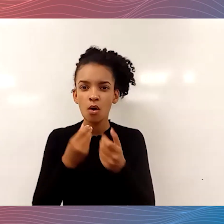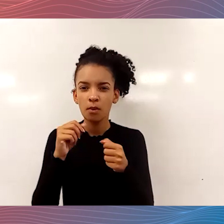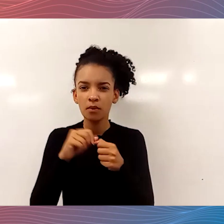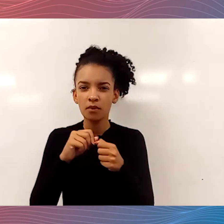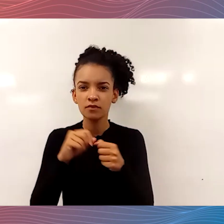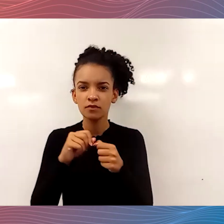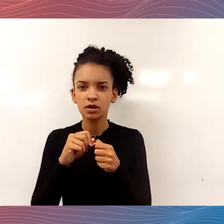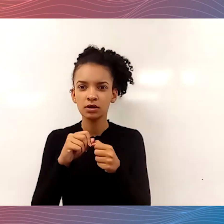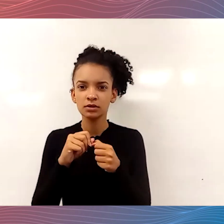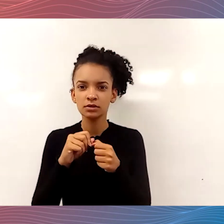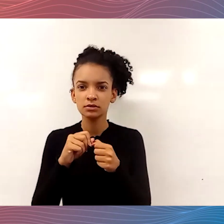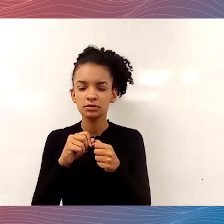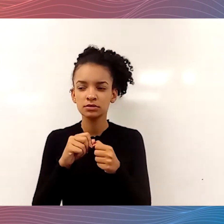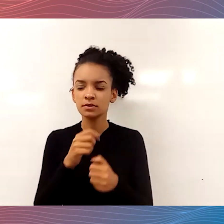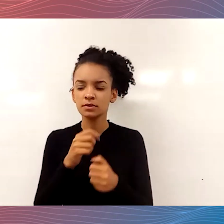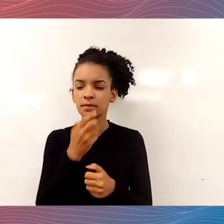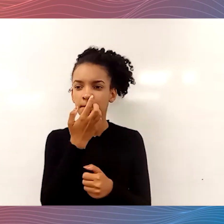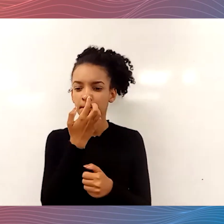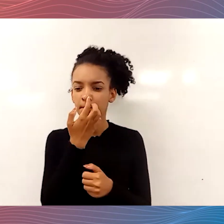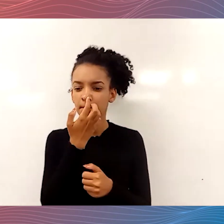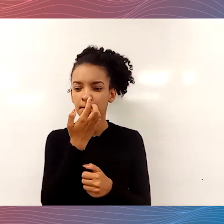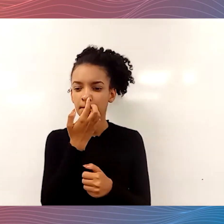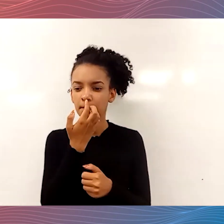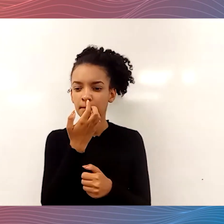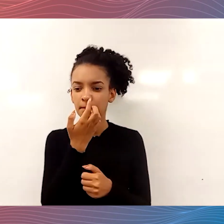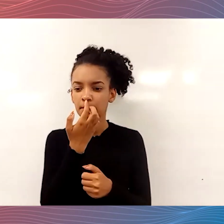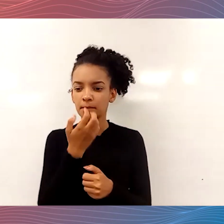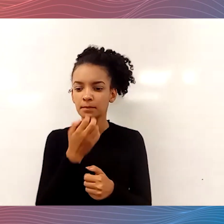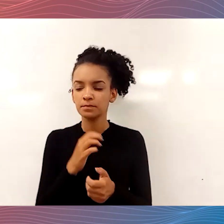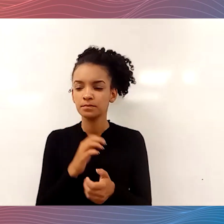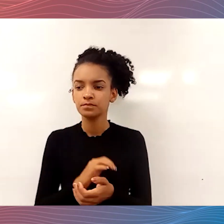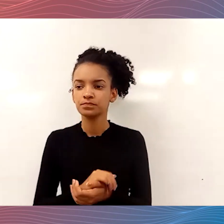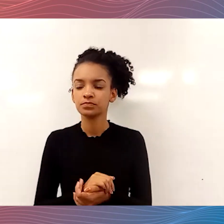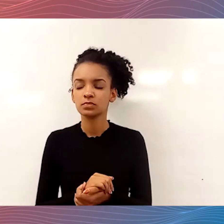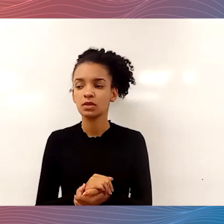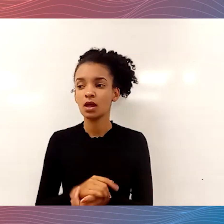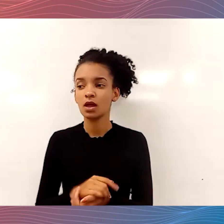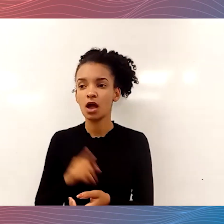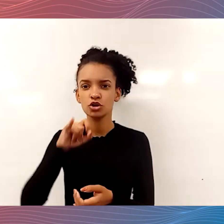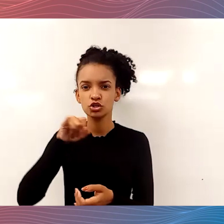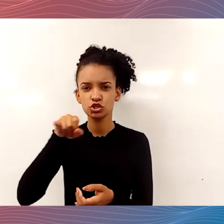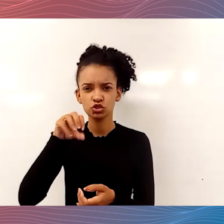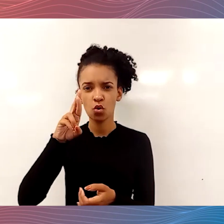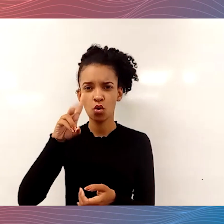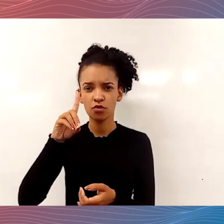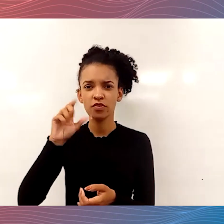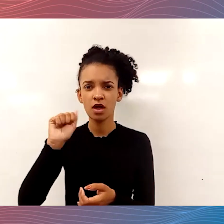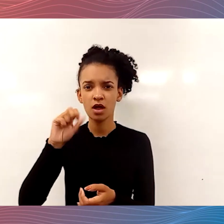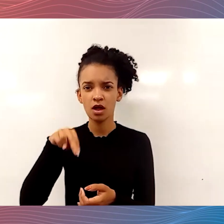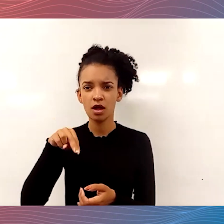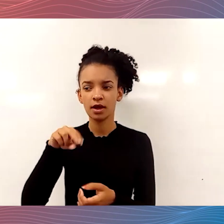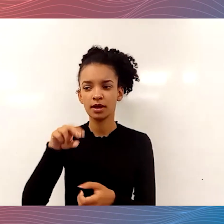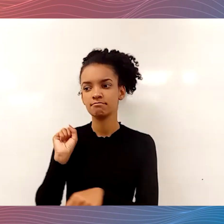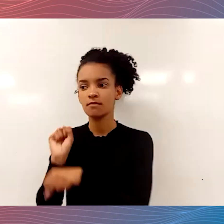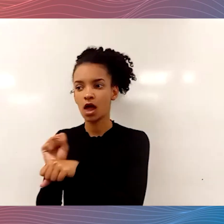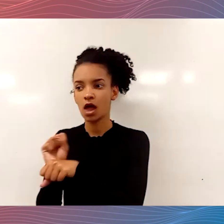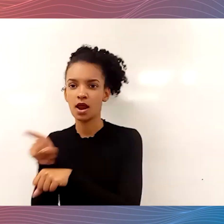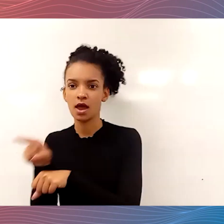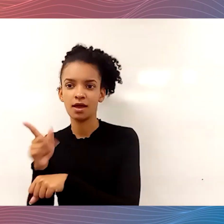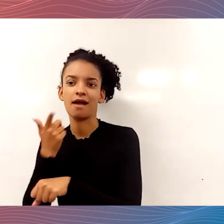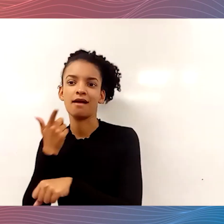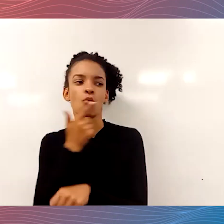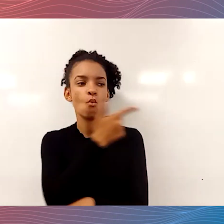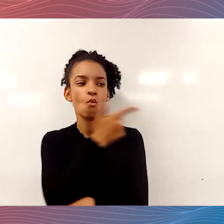faltas feias, e conseguiram vencer esse time. Aí mais tarde entrou um outro técnico, Phil